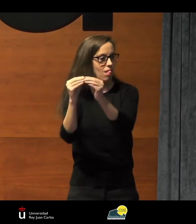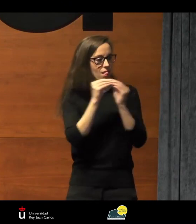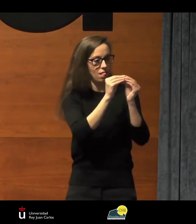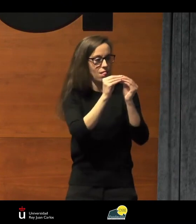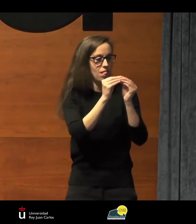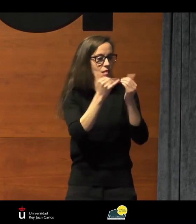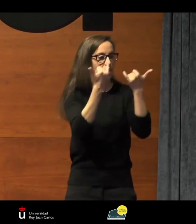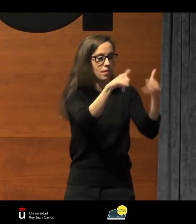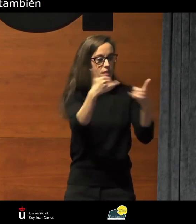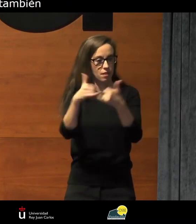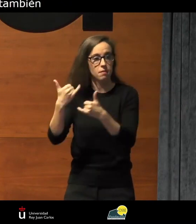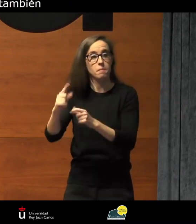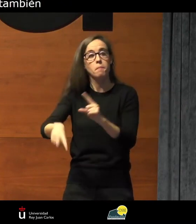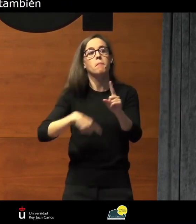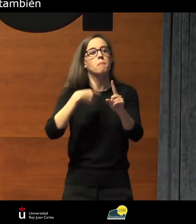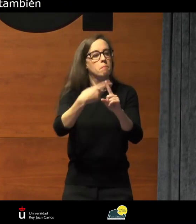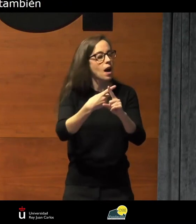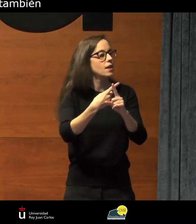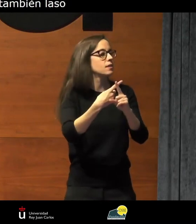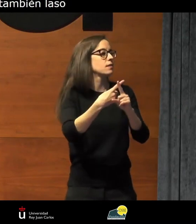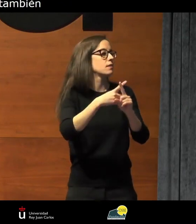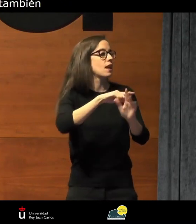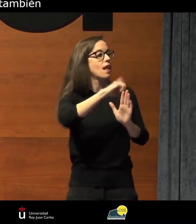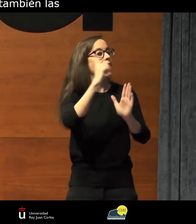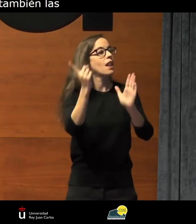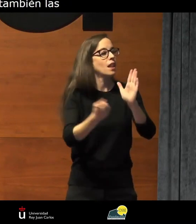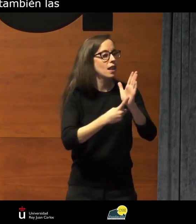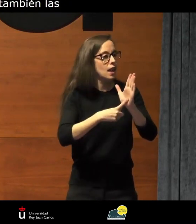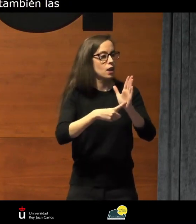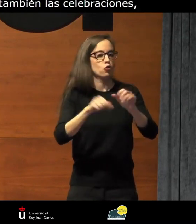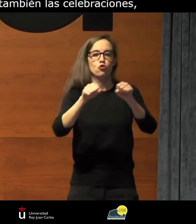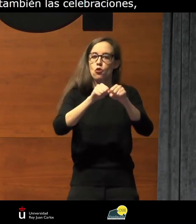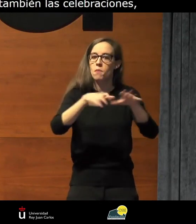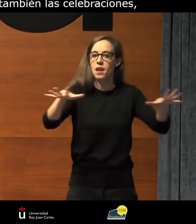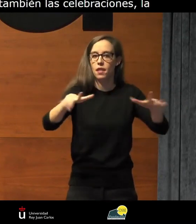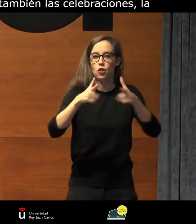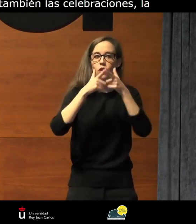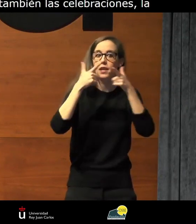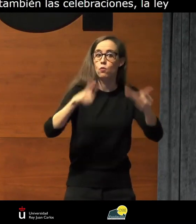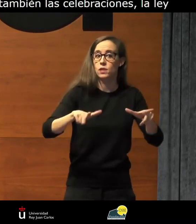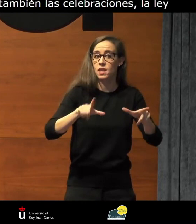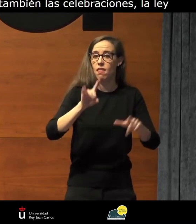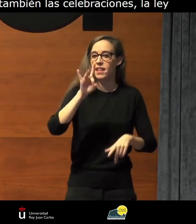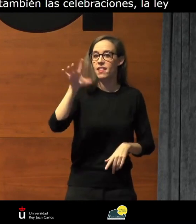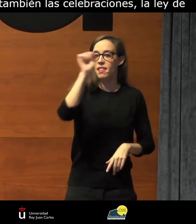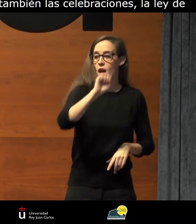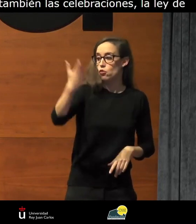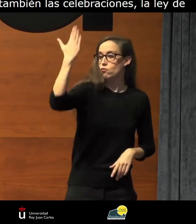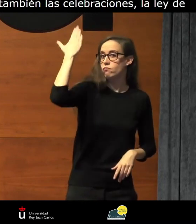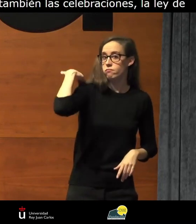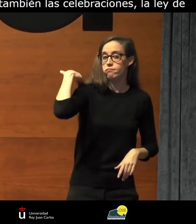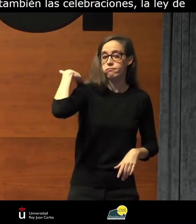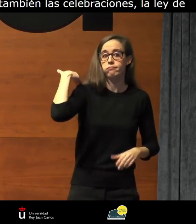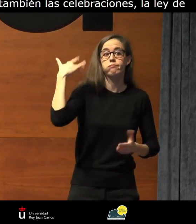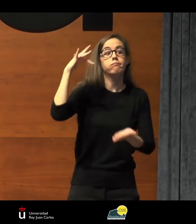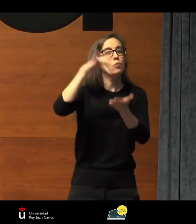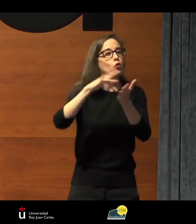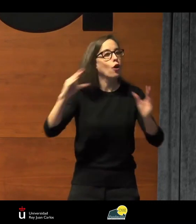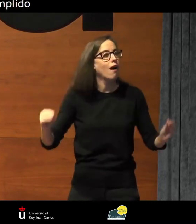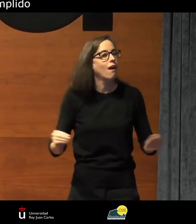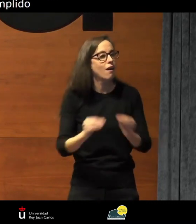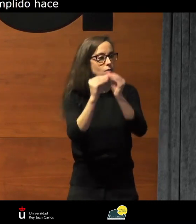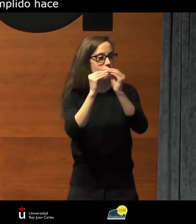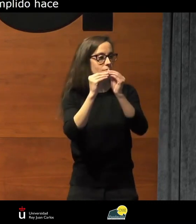La Ley de Normalización Lingüística ha cumplido hace muy poquito 15 años, el mismo año en que el rey Juan